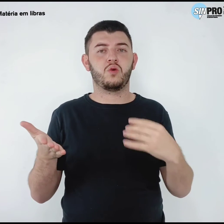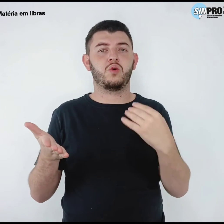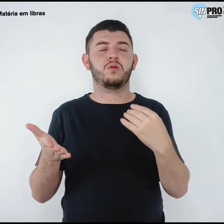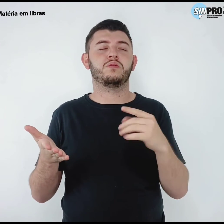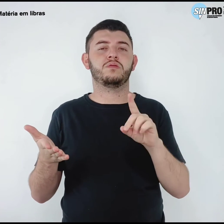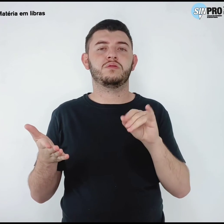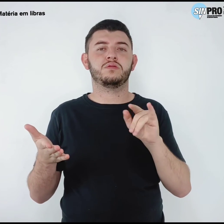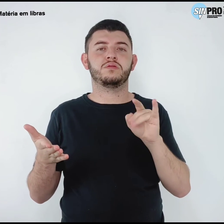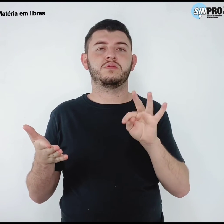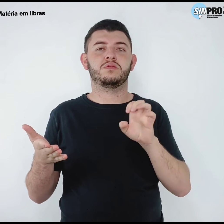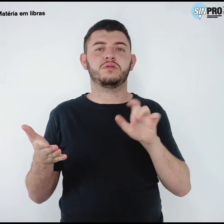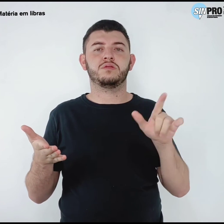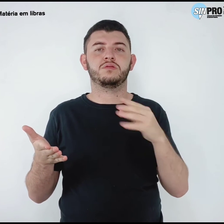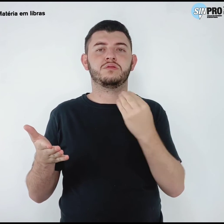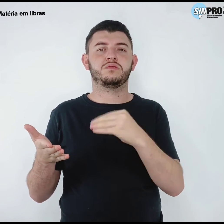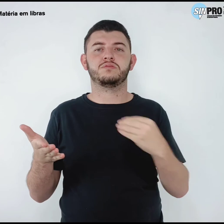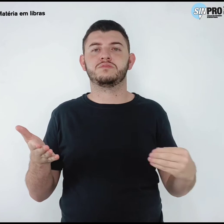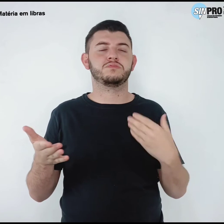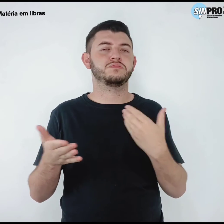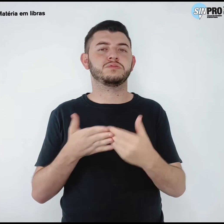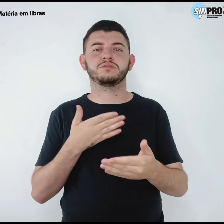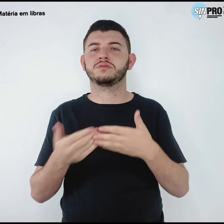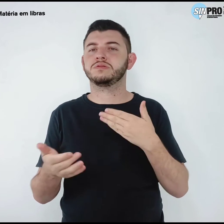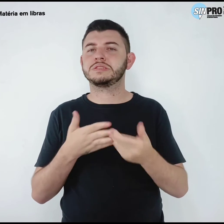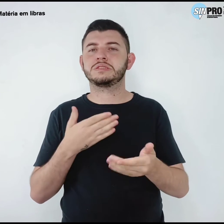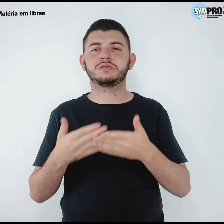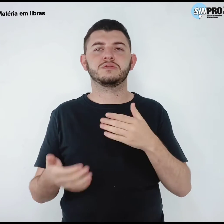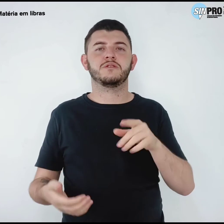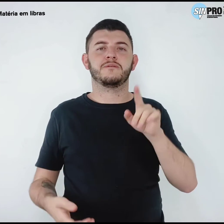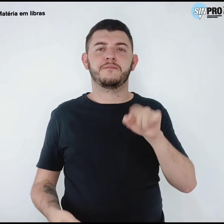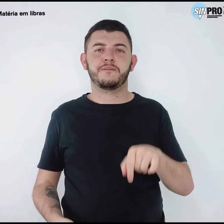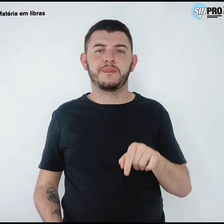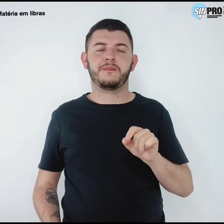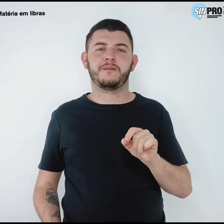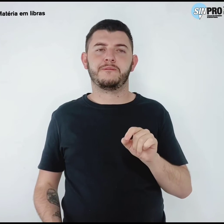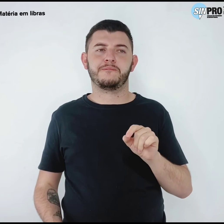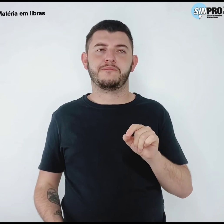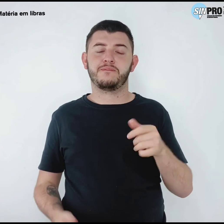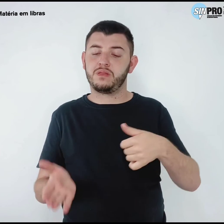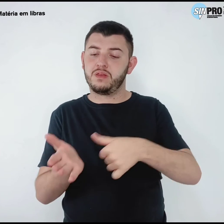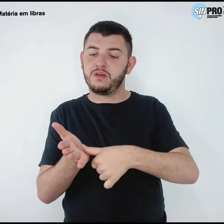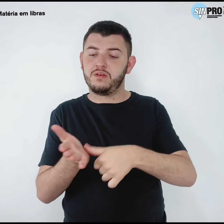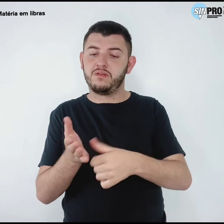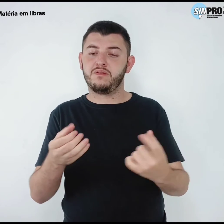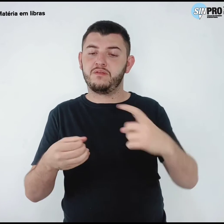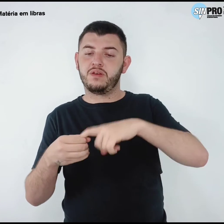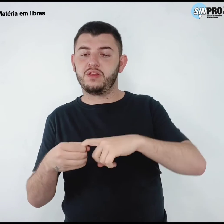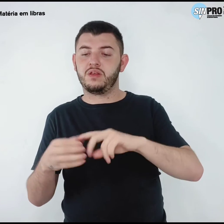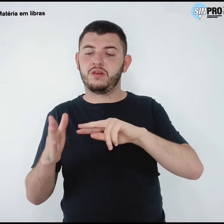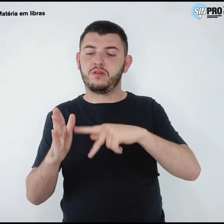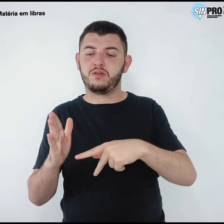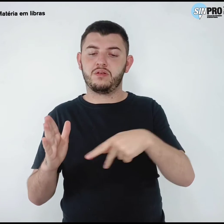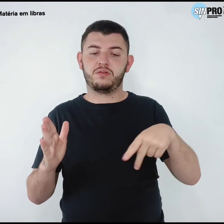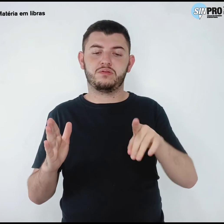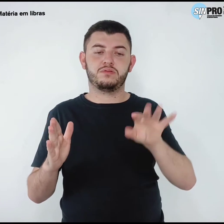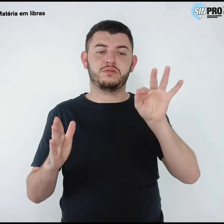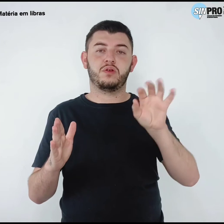documento digital, independentemente de serem ou não filiados. Para cada